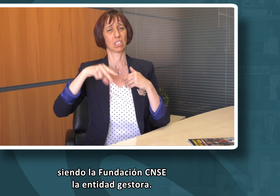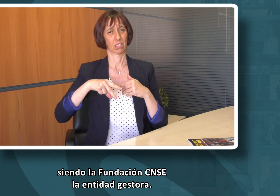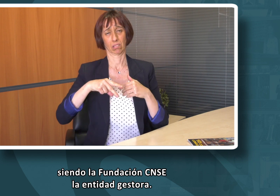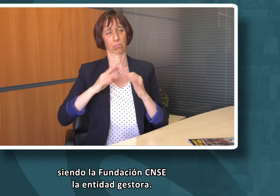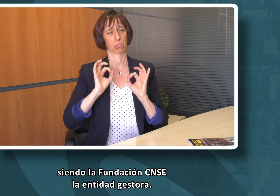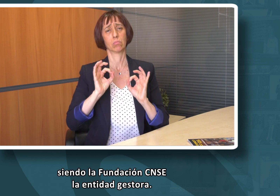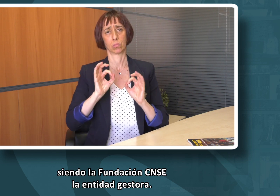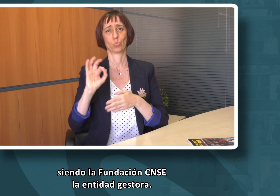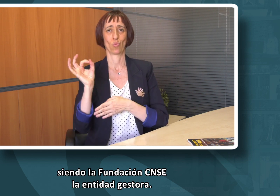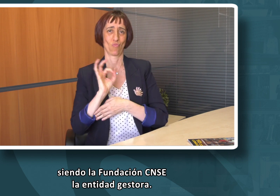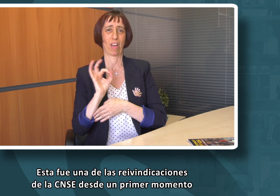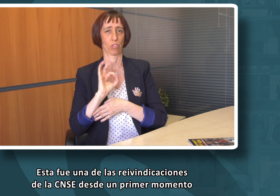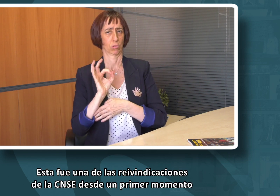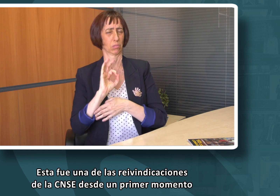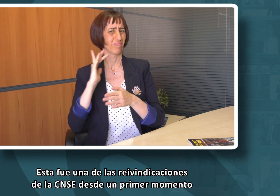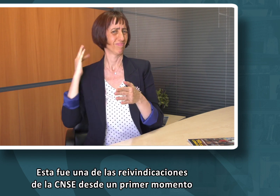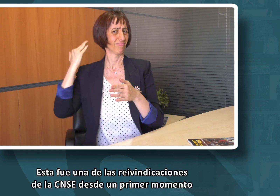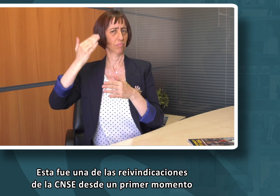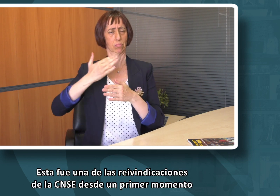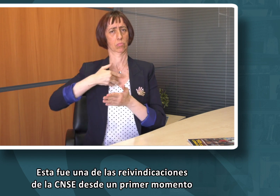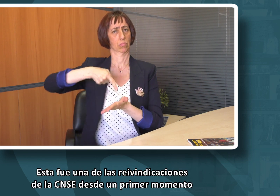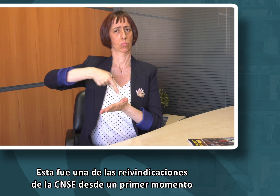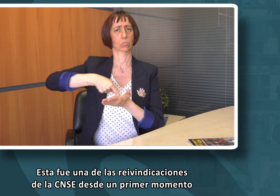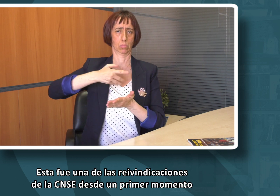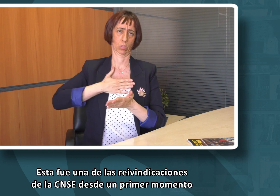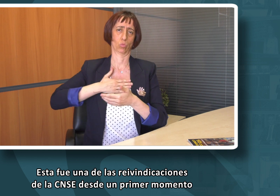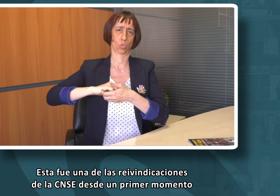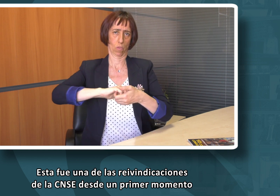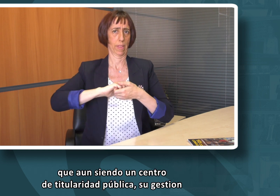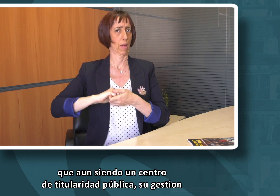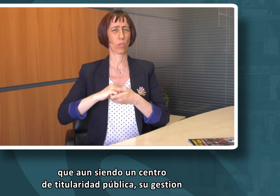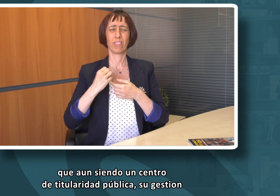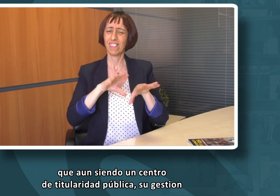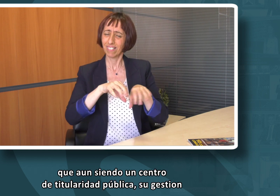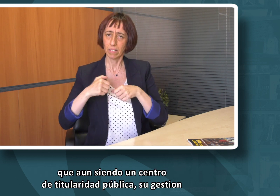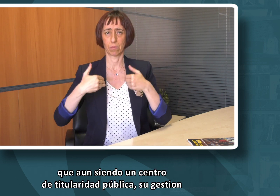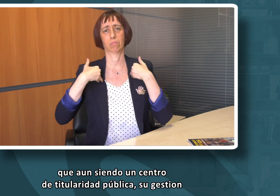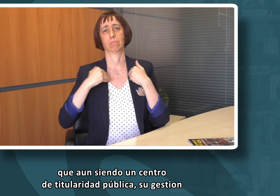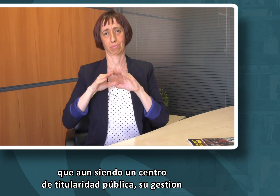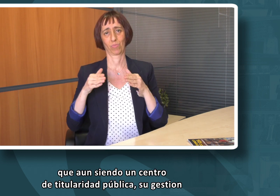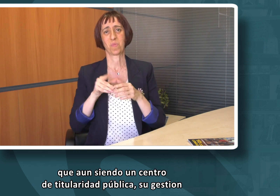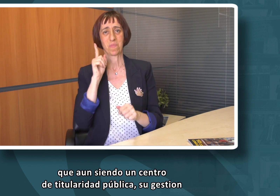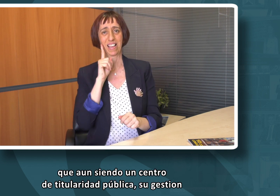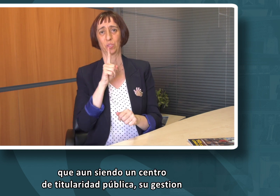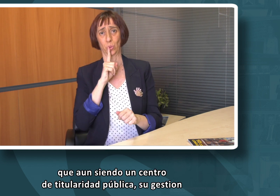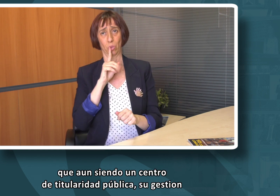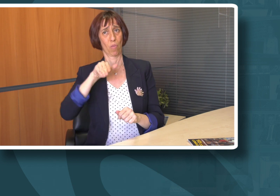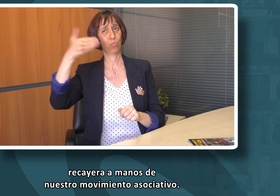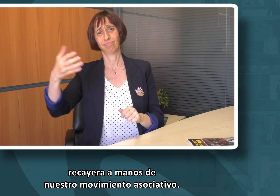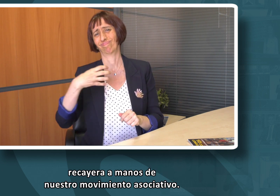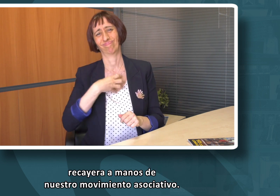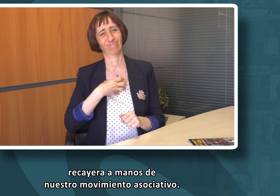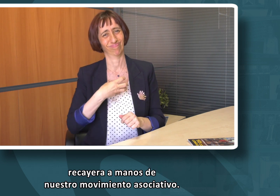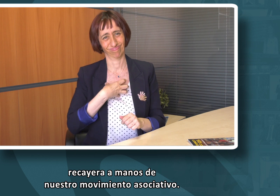Esta fue una de las reivindicaciones de la CNSE desde un primer momento, que aun siendo un centro de titularidad